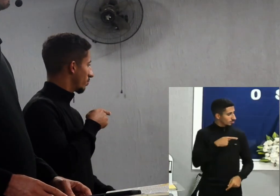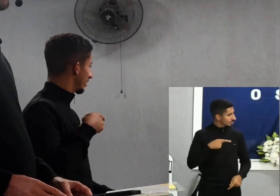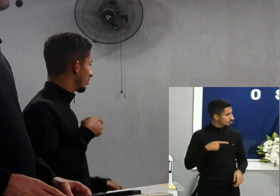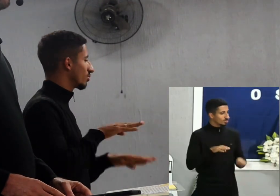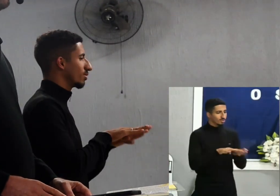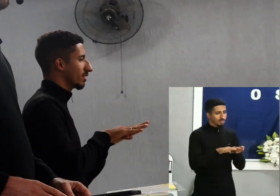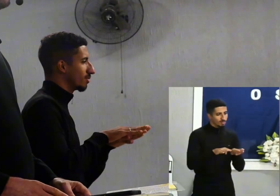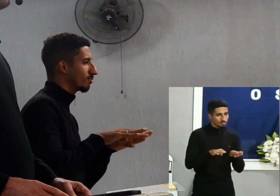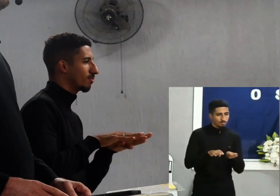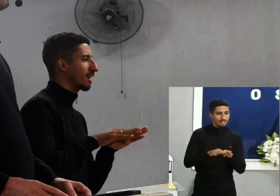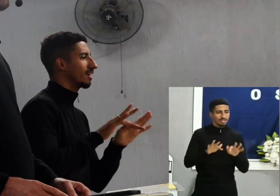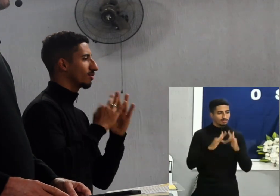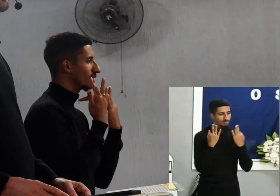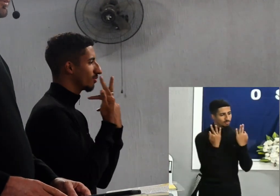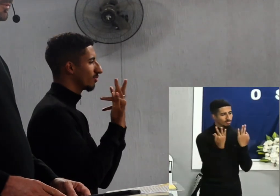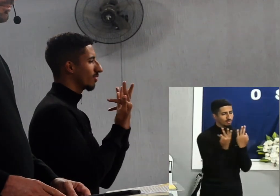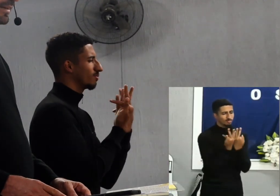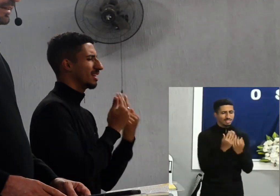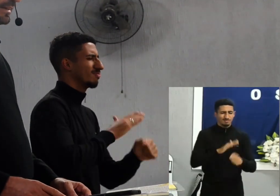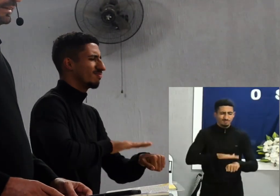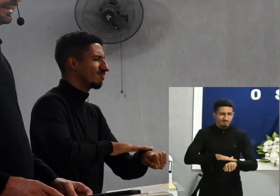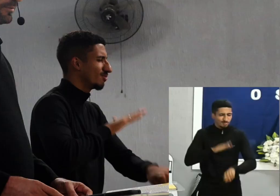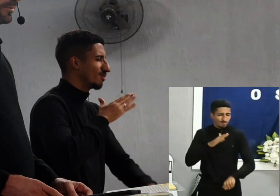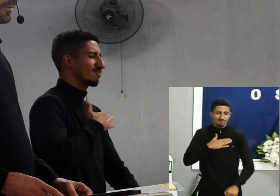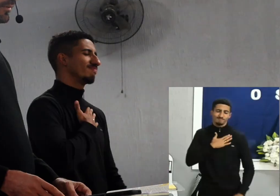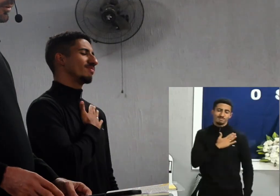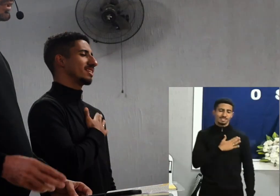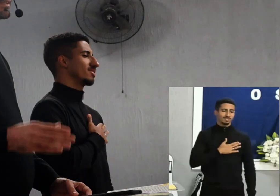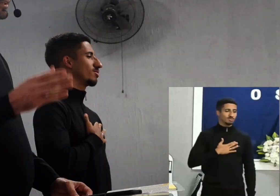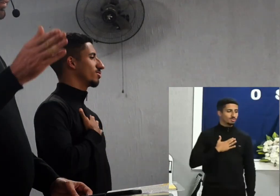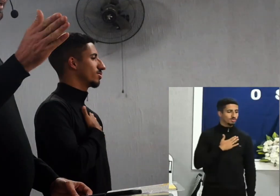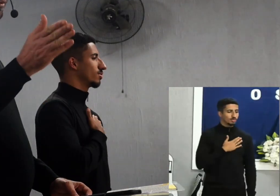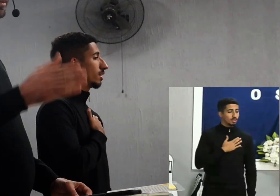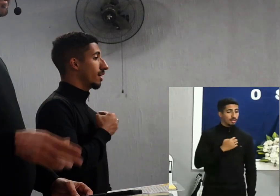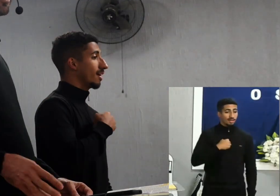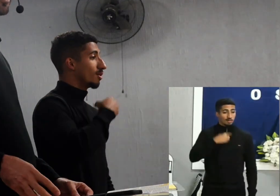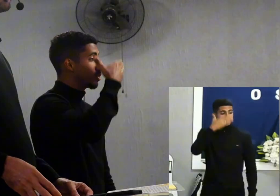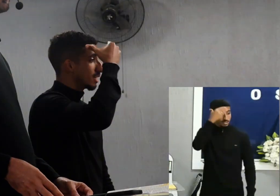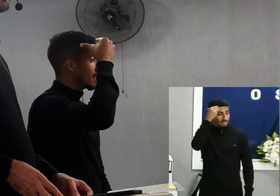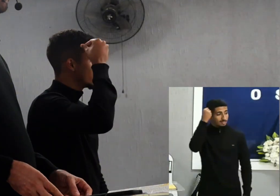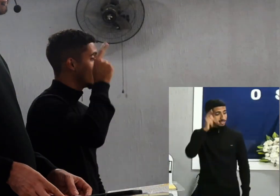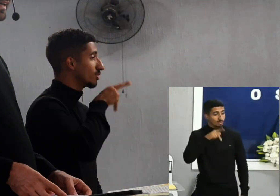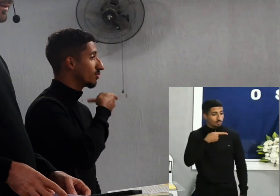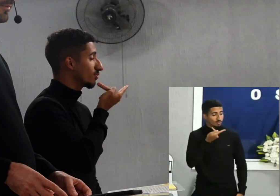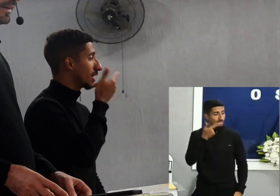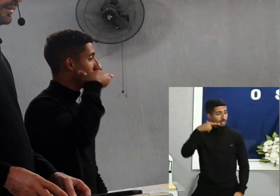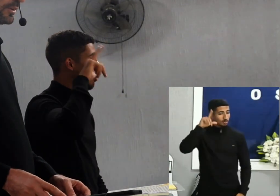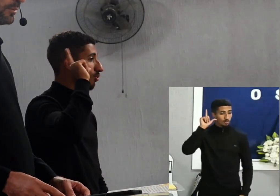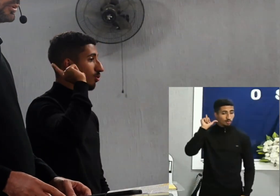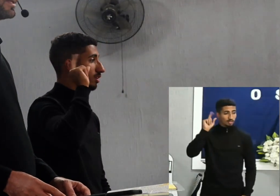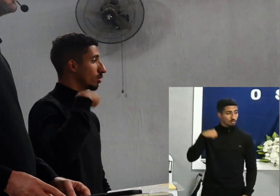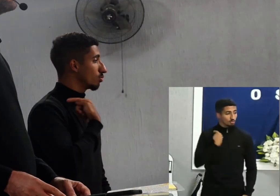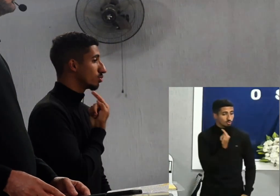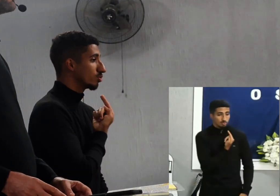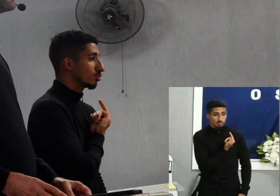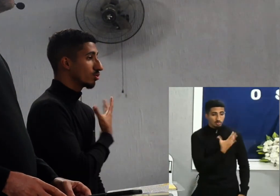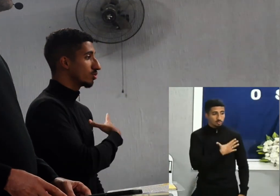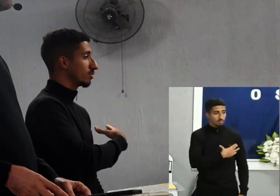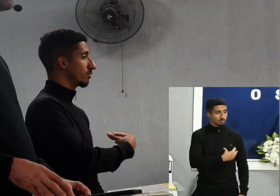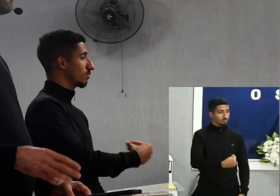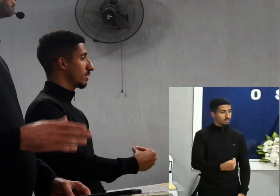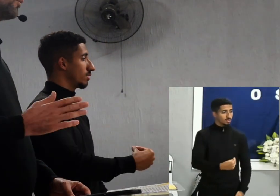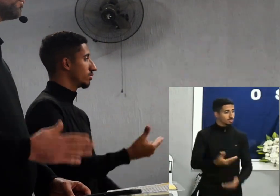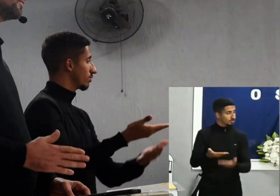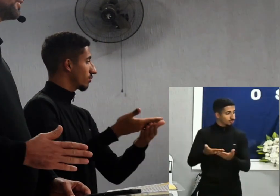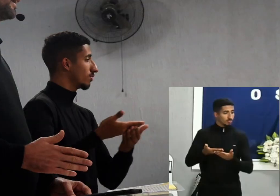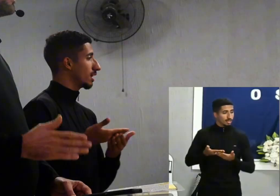muito prazeroso para nós, né? Muito prazeroso. Eu esqueci de falar ontem que os nossos filhos não vieram. Nós temos 3 filhos, né?